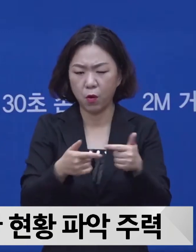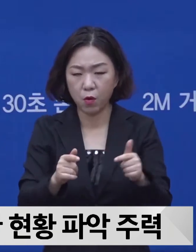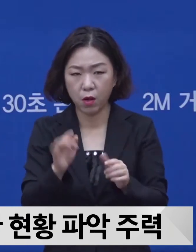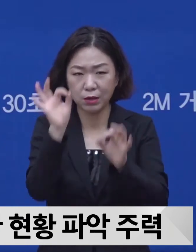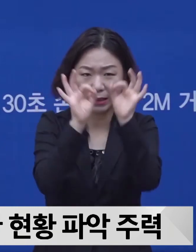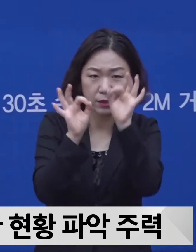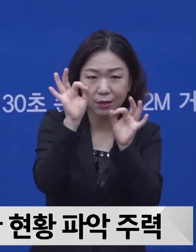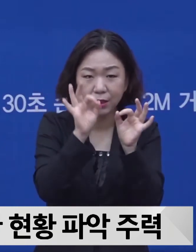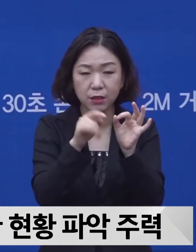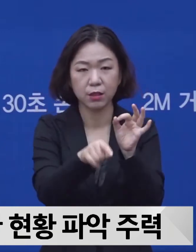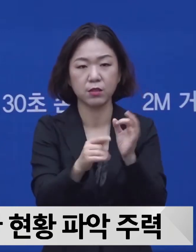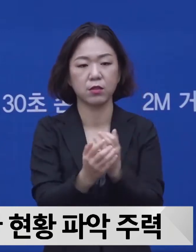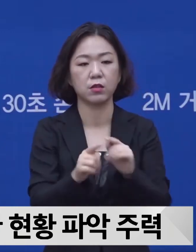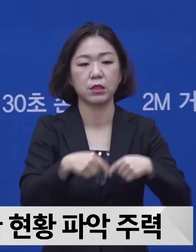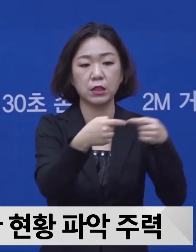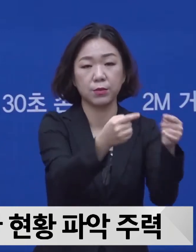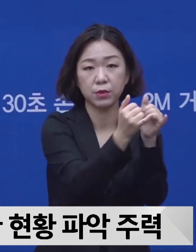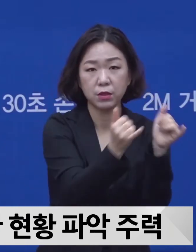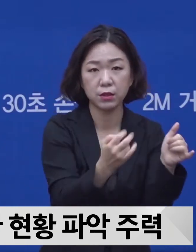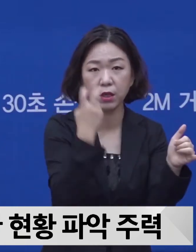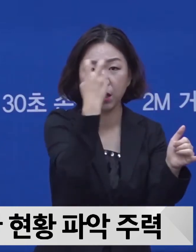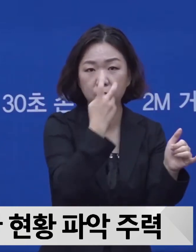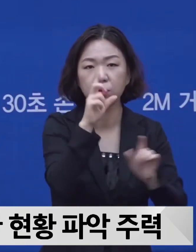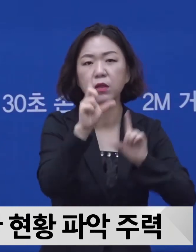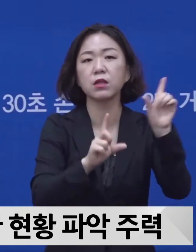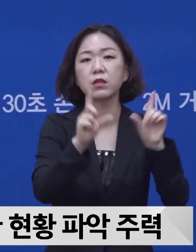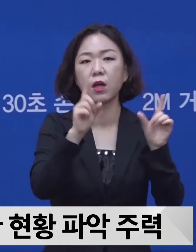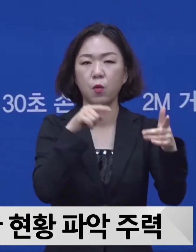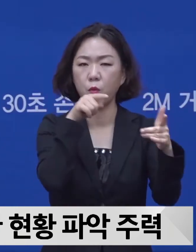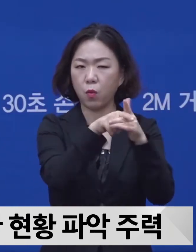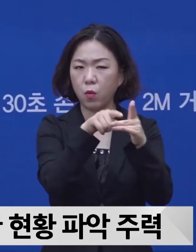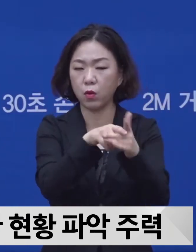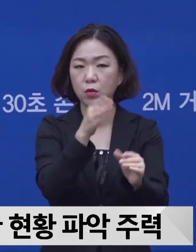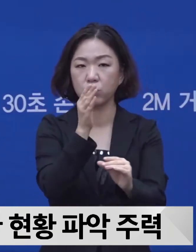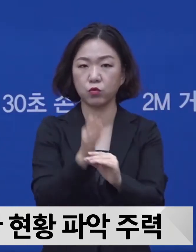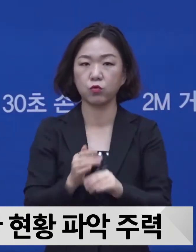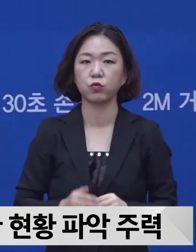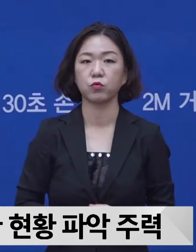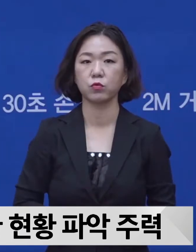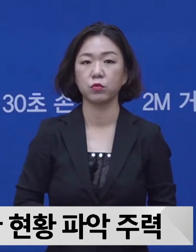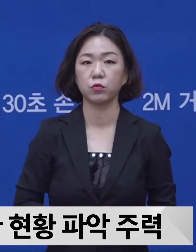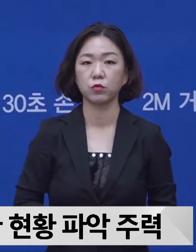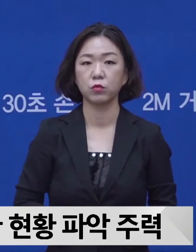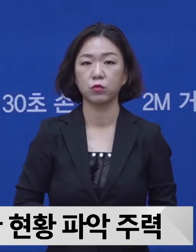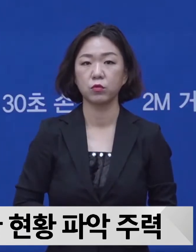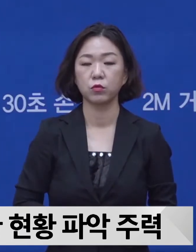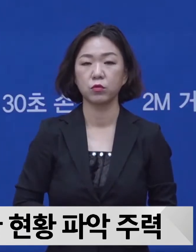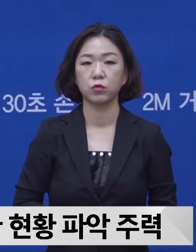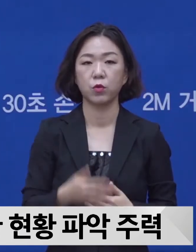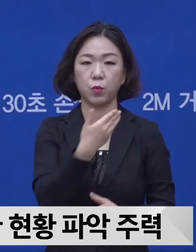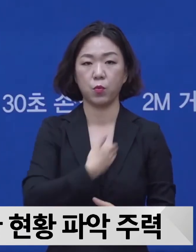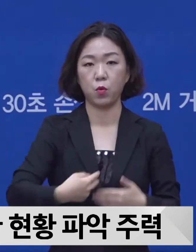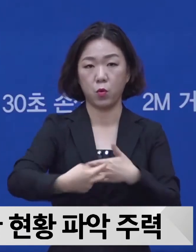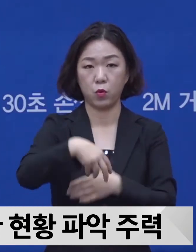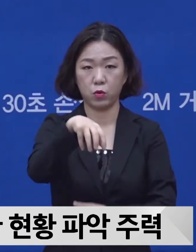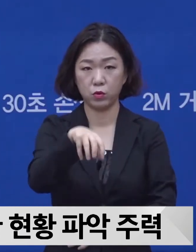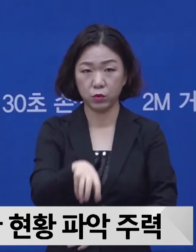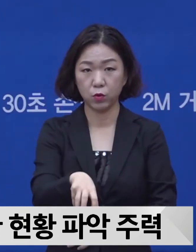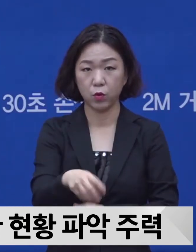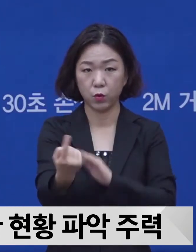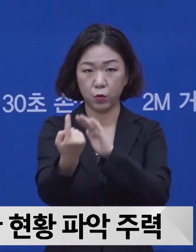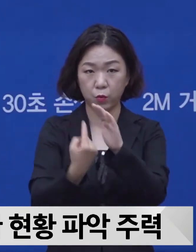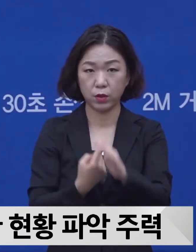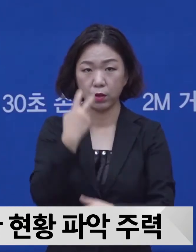통해 참석자와 검사 현황을 파악하는 데 주력하고 있습니다. 보건소, 선별진료소 등을 통한